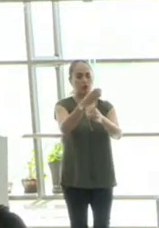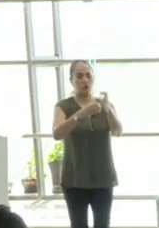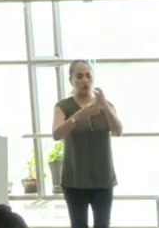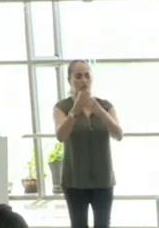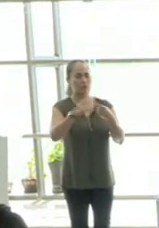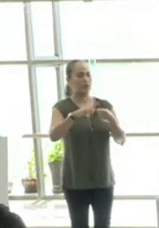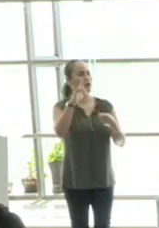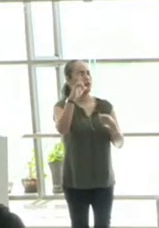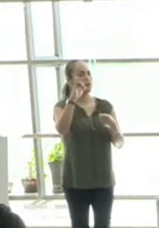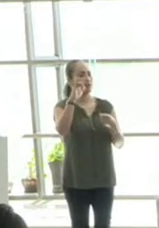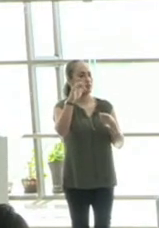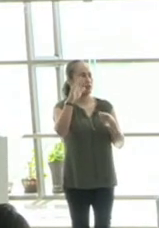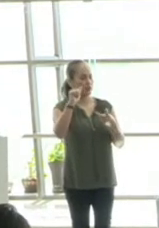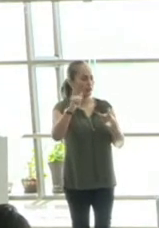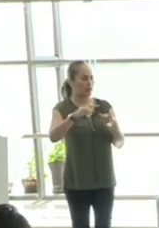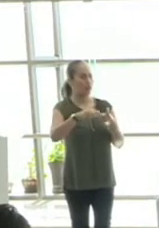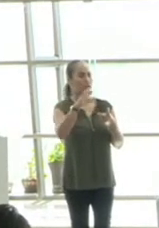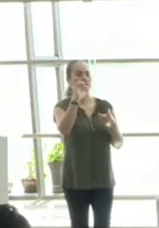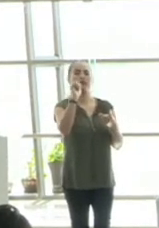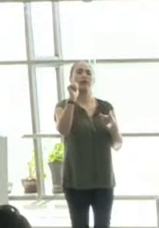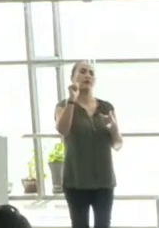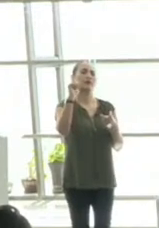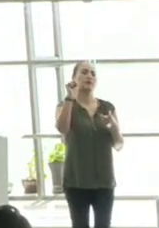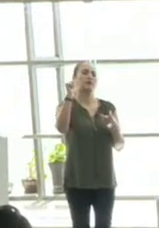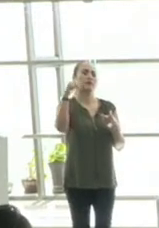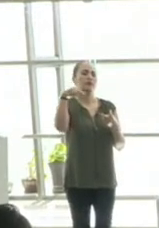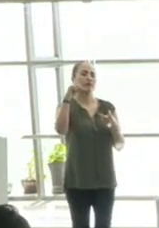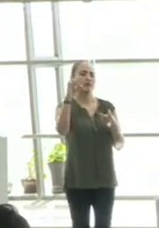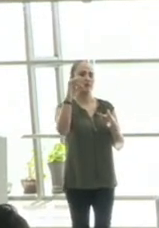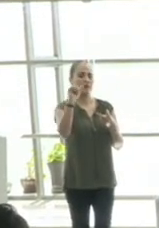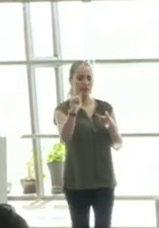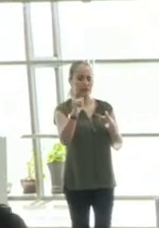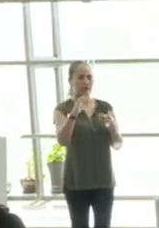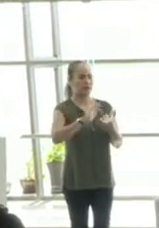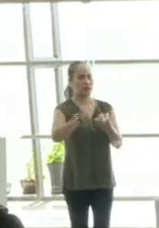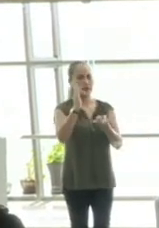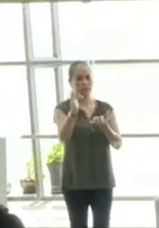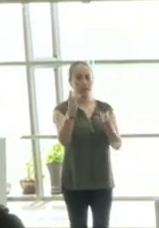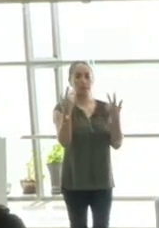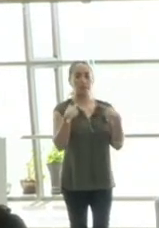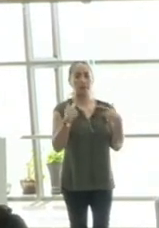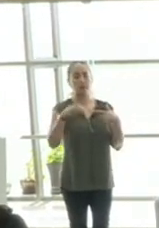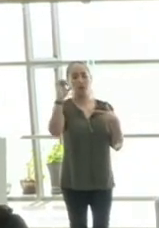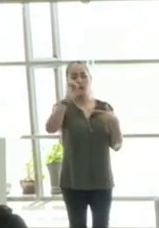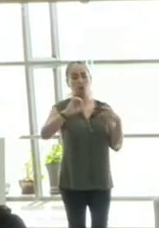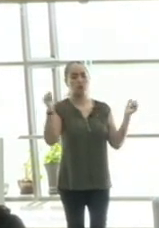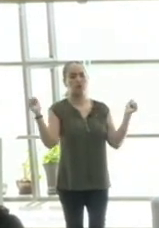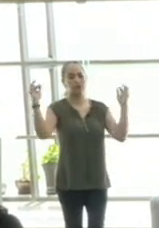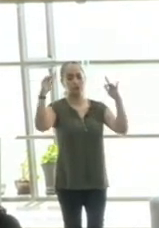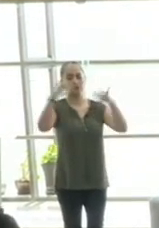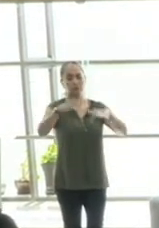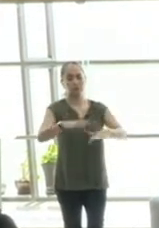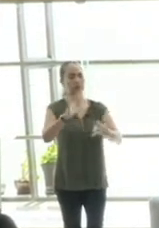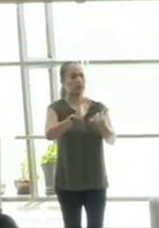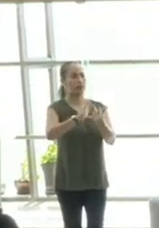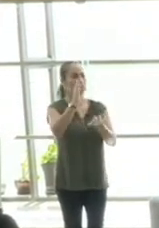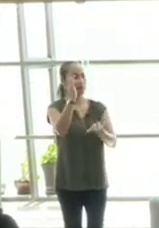Ruiz maestra Sandra Santana Muchas gracias y Igualmente muchas gracias a todas las personas que hoy nos acompañan